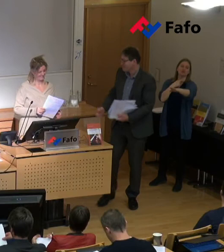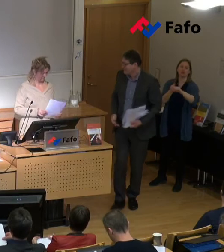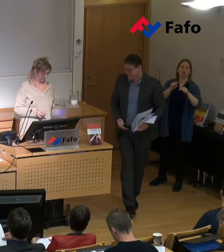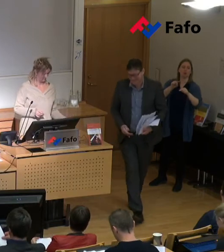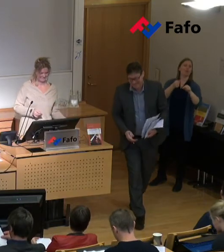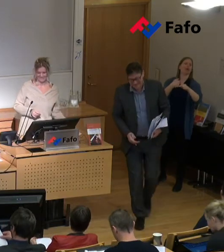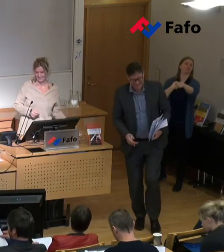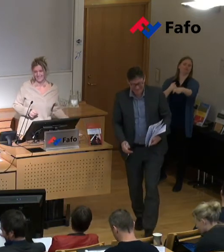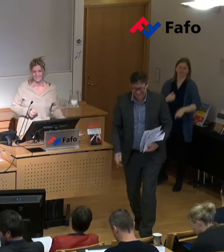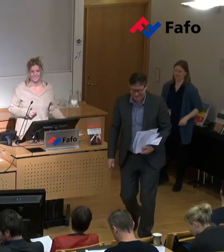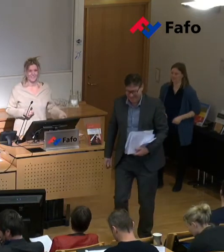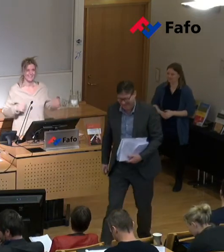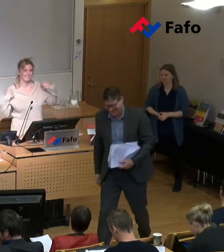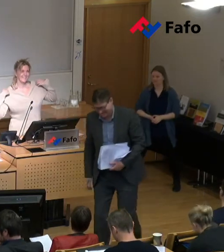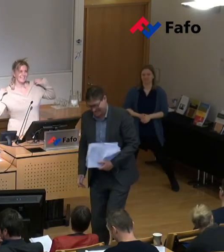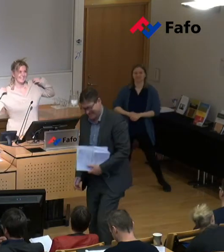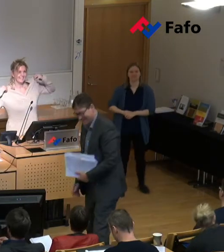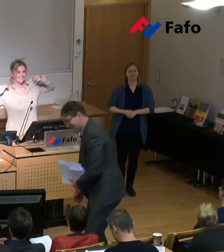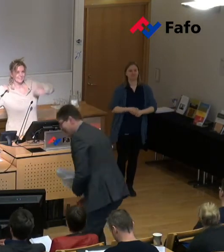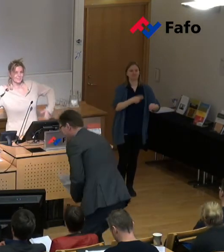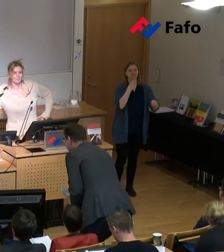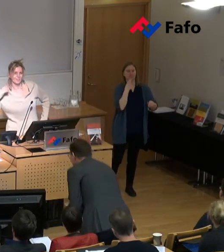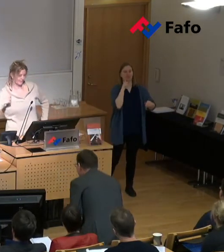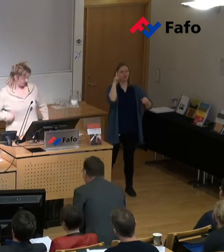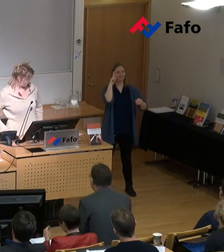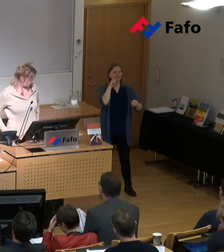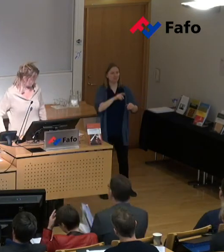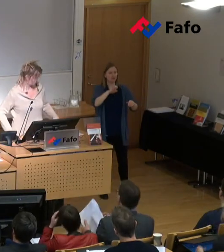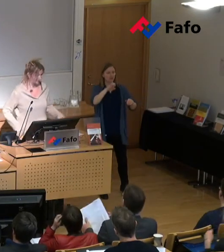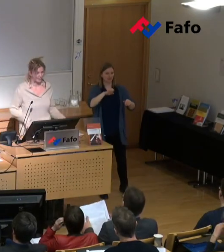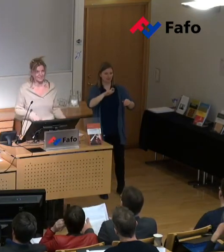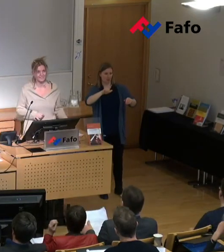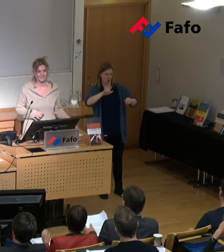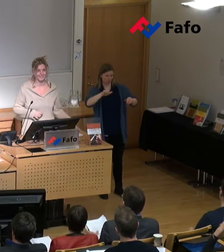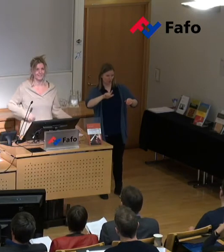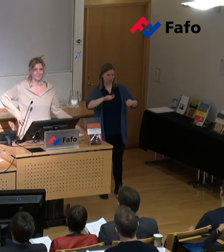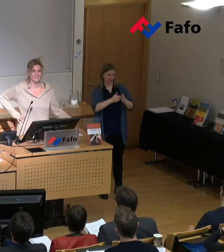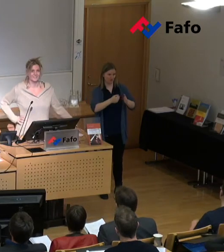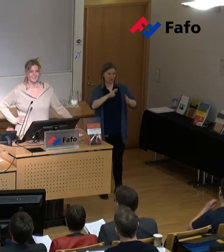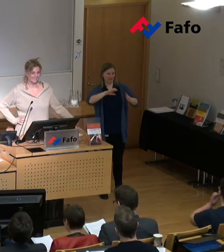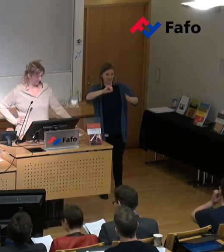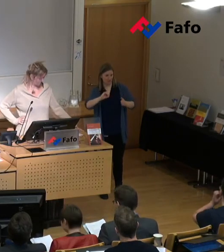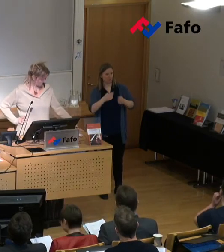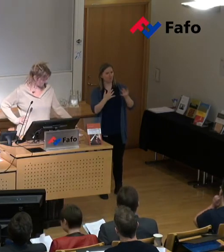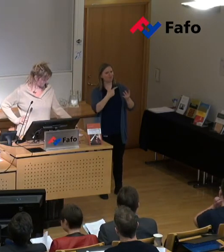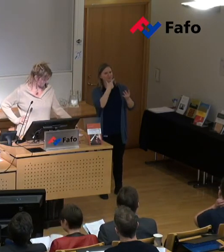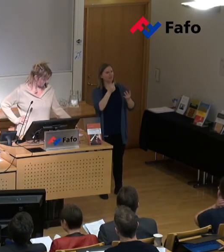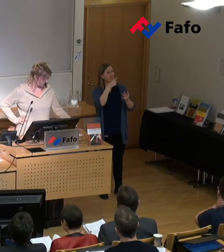prøvde først å gi det. Vær så god. Ja, jeg heter Line Eikenes Langsått, jeg fra Rio. Mange kjente ansikter